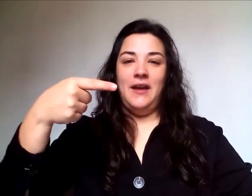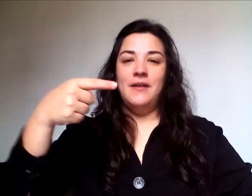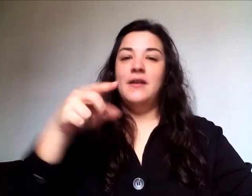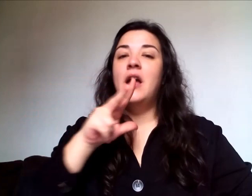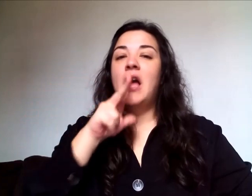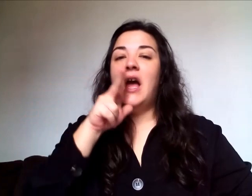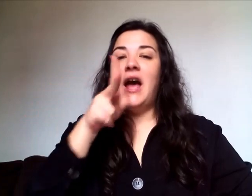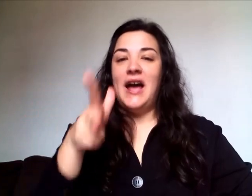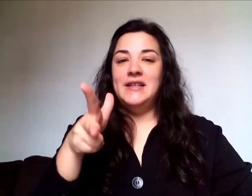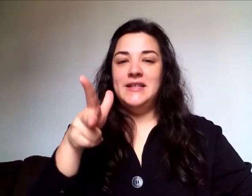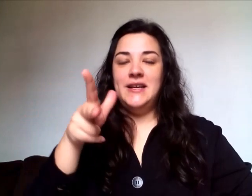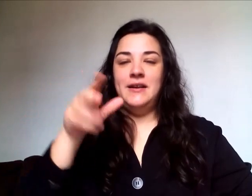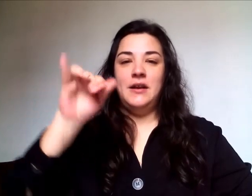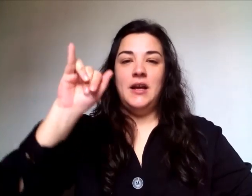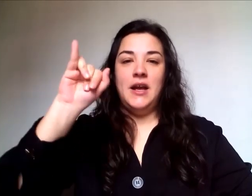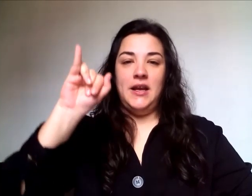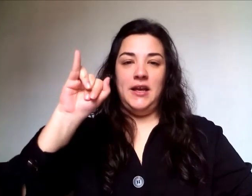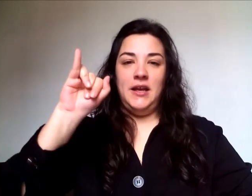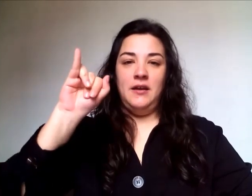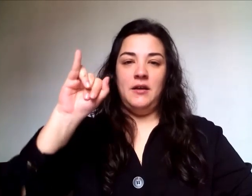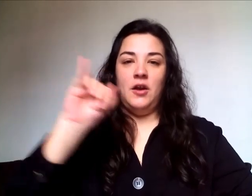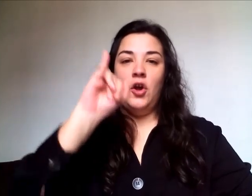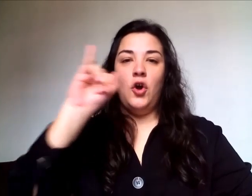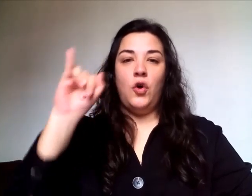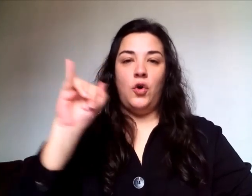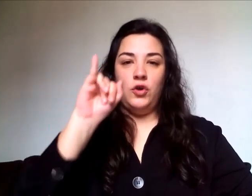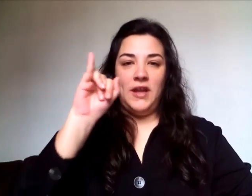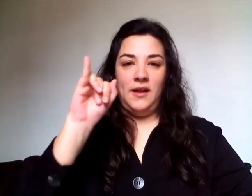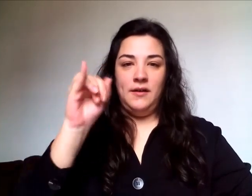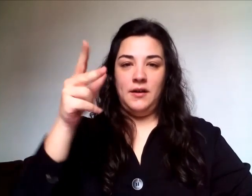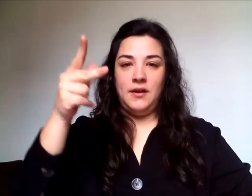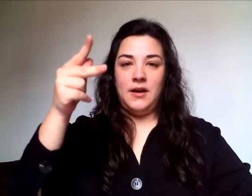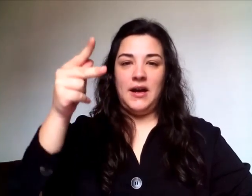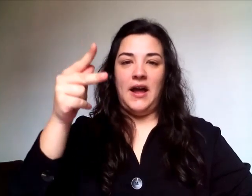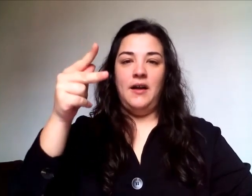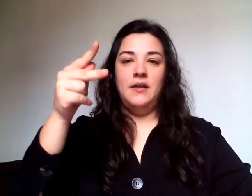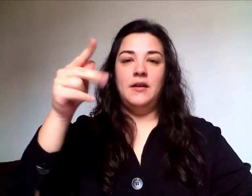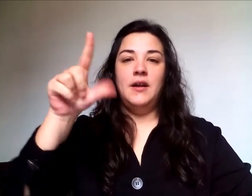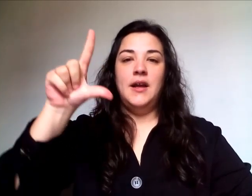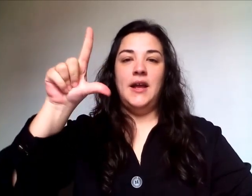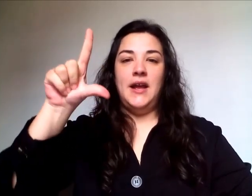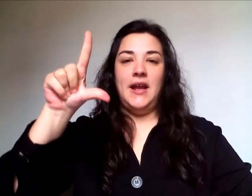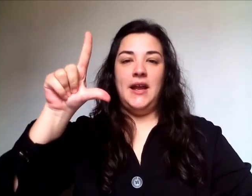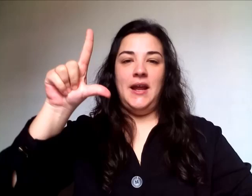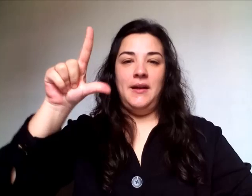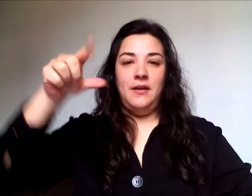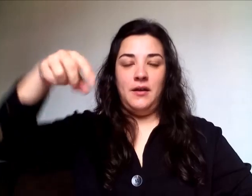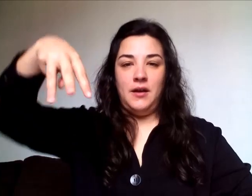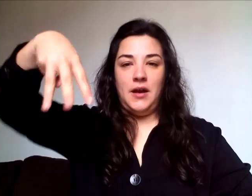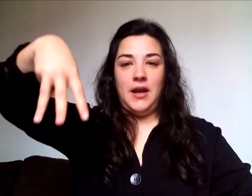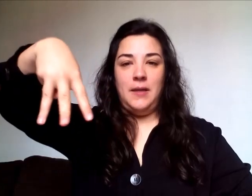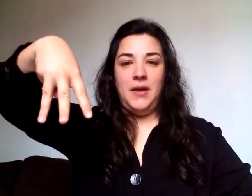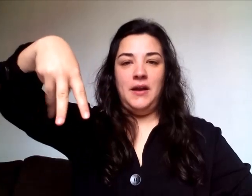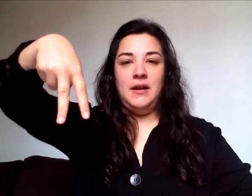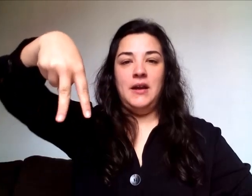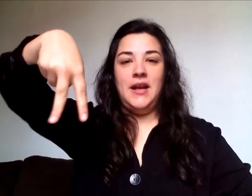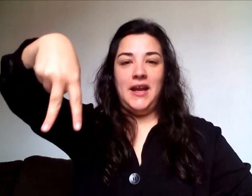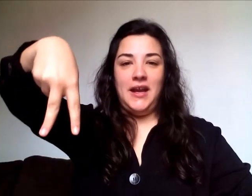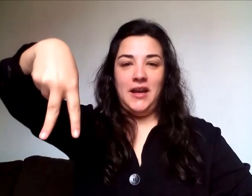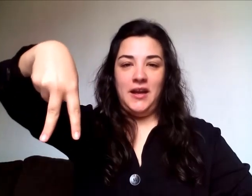G, H, I, J, K, L, M,